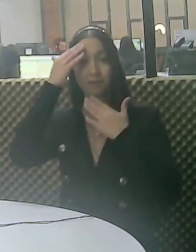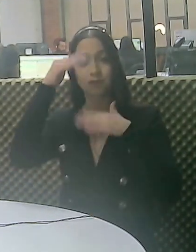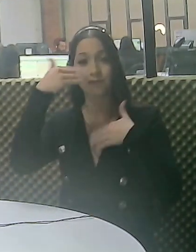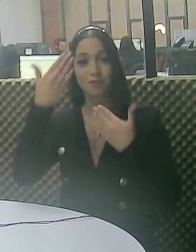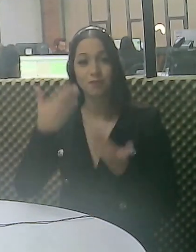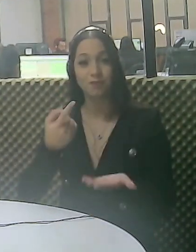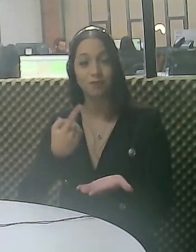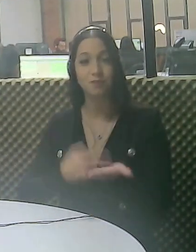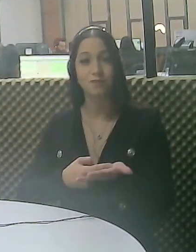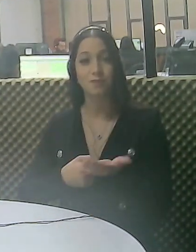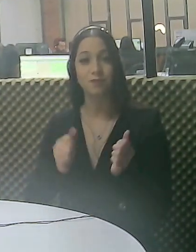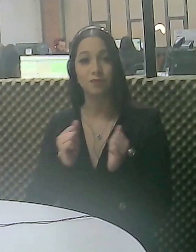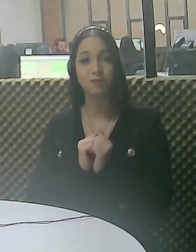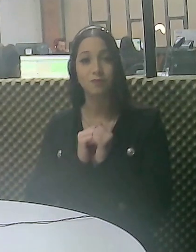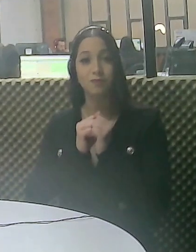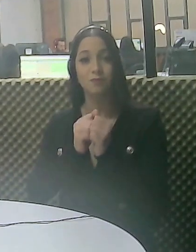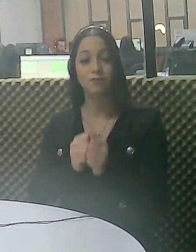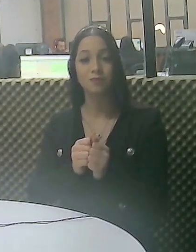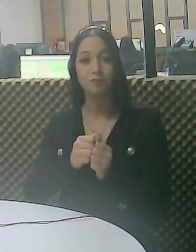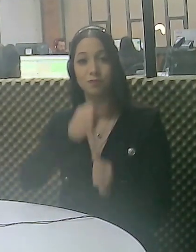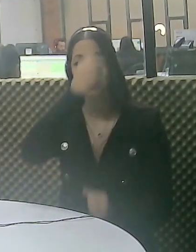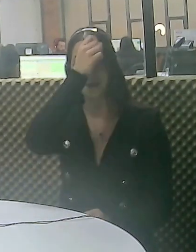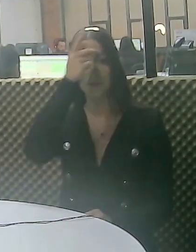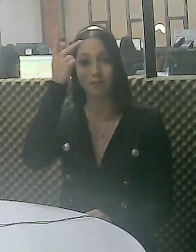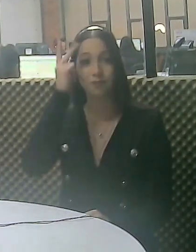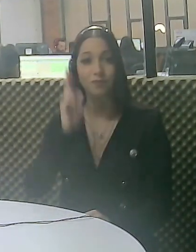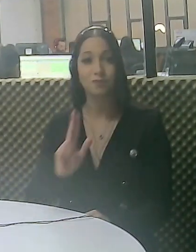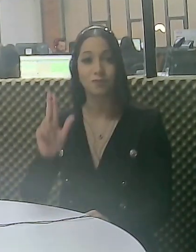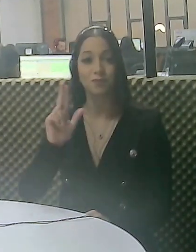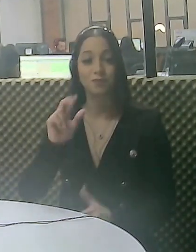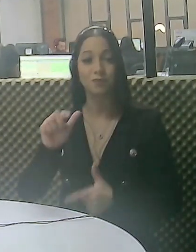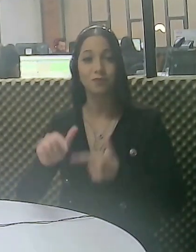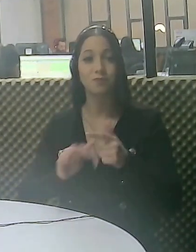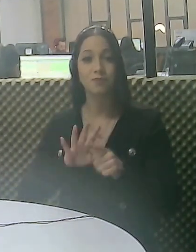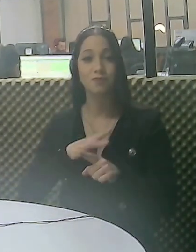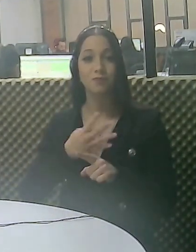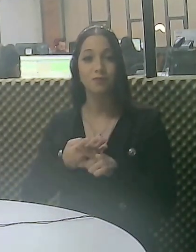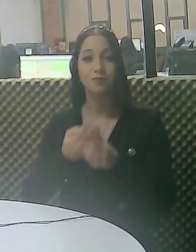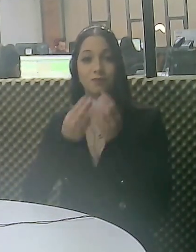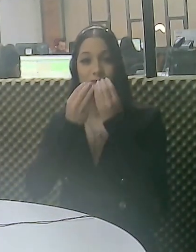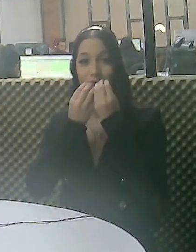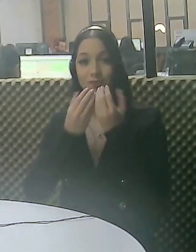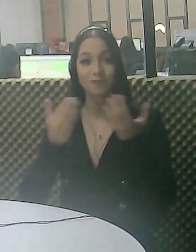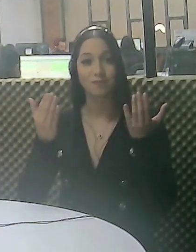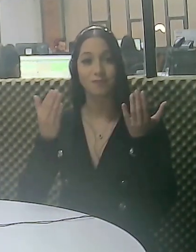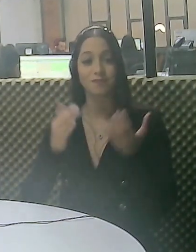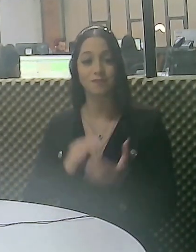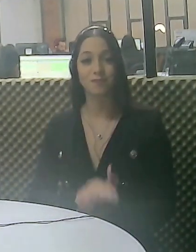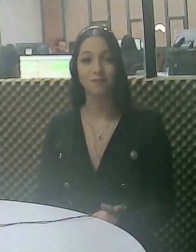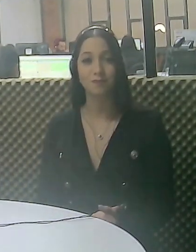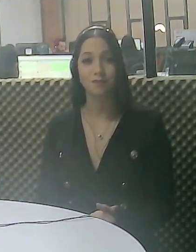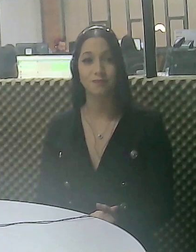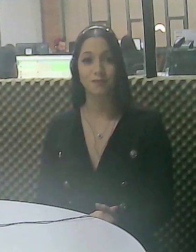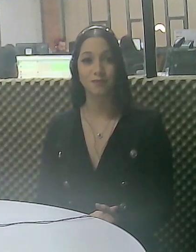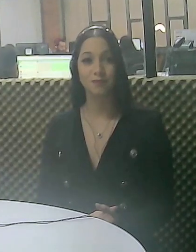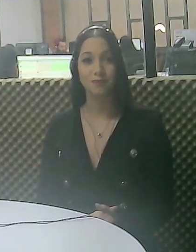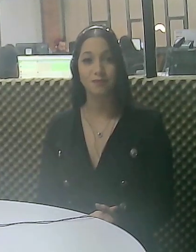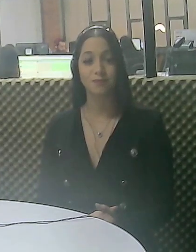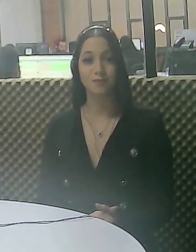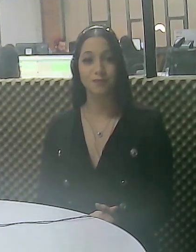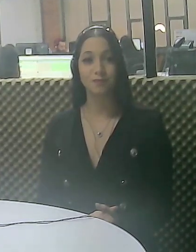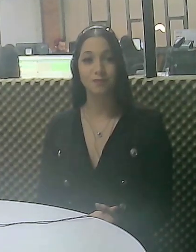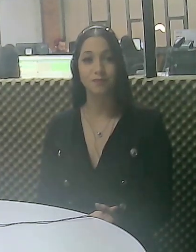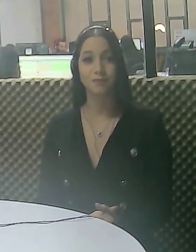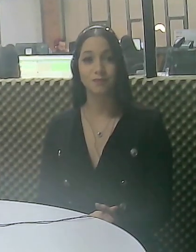é o compromisso de estar sempre ao seu lado. Prefeitura de Uberlândia. Fazer mais, fazer bem.